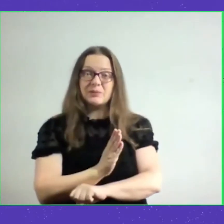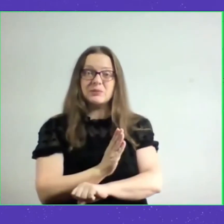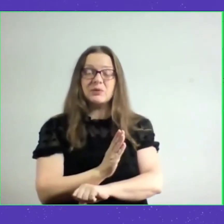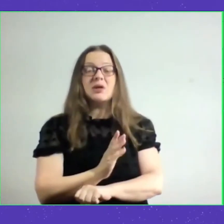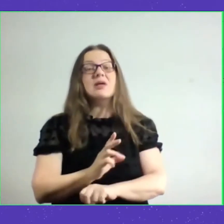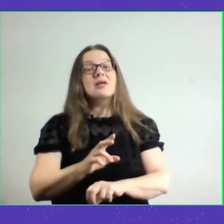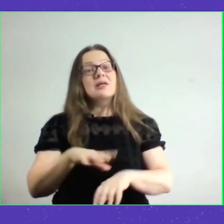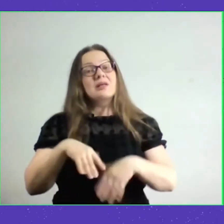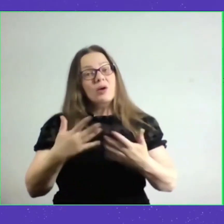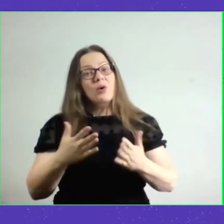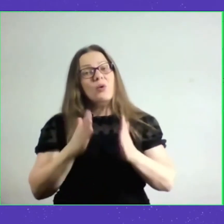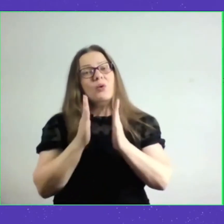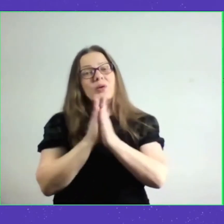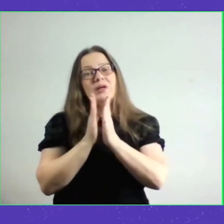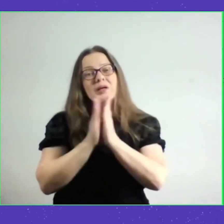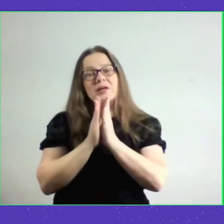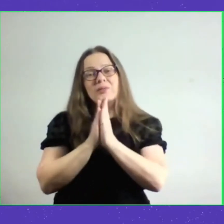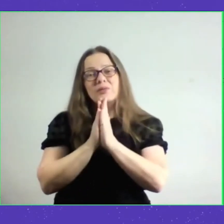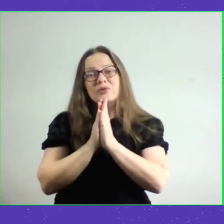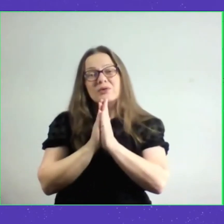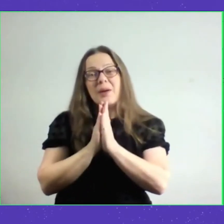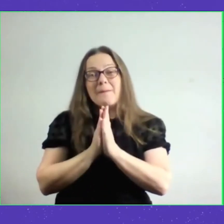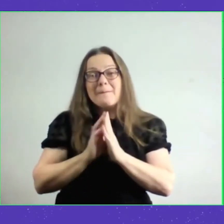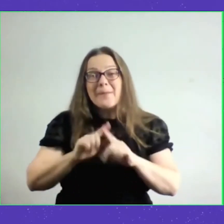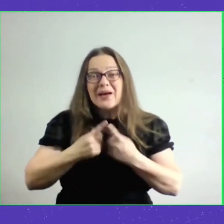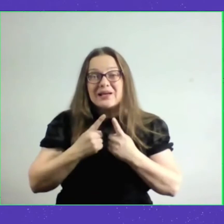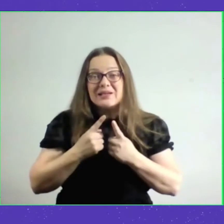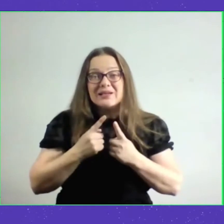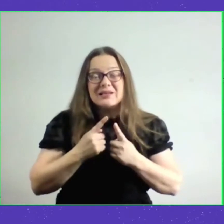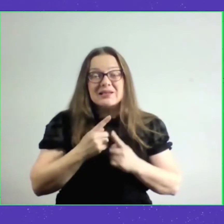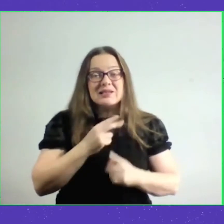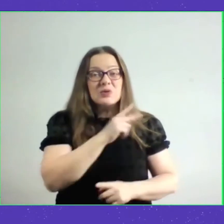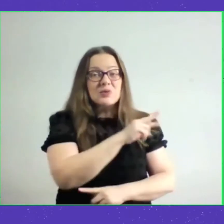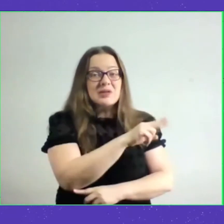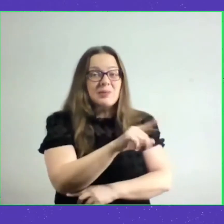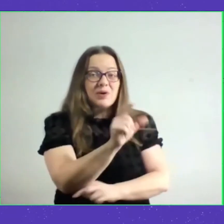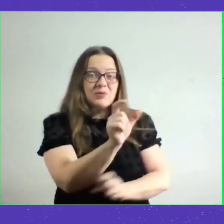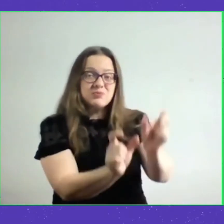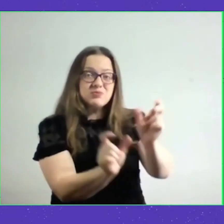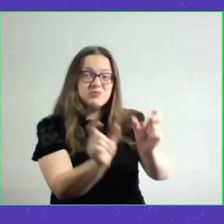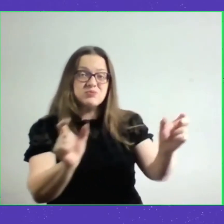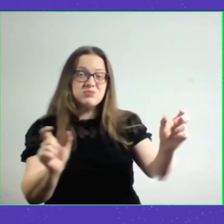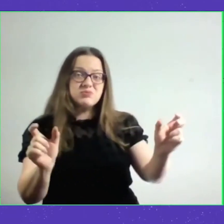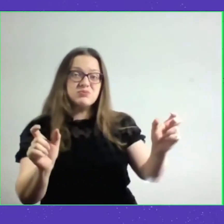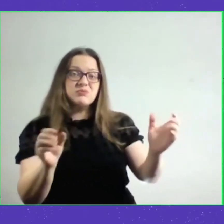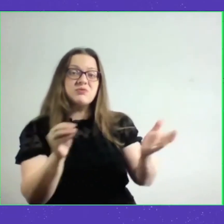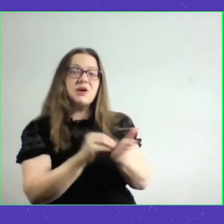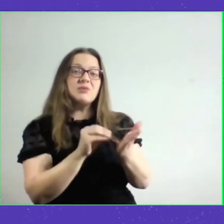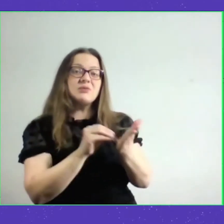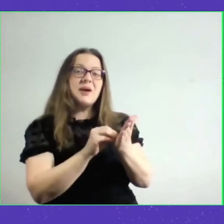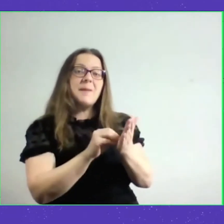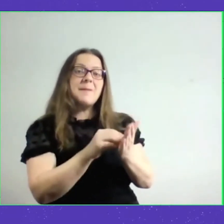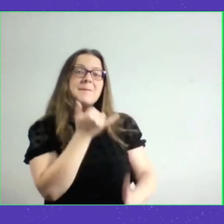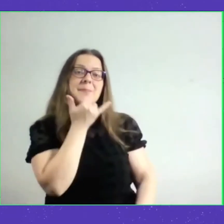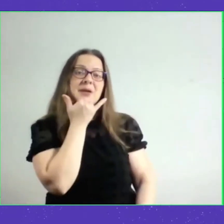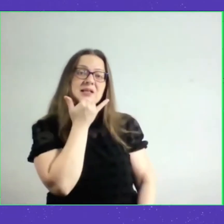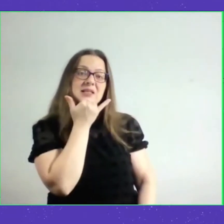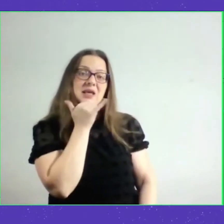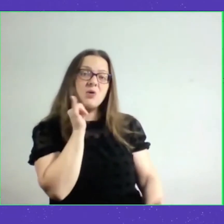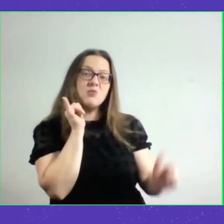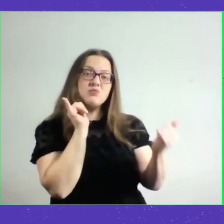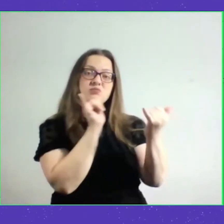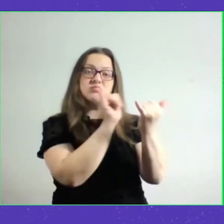estamos com barreiras com os irmãos. E não pense você que barreira com os irmãos, você tem um caminho livre para Deus.